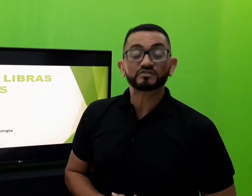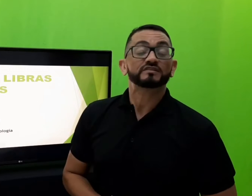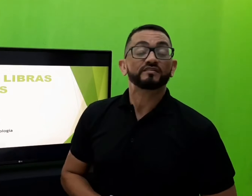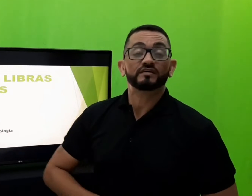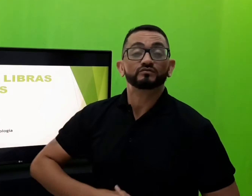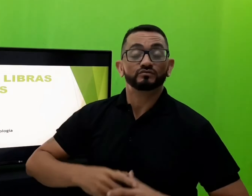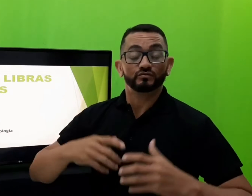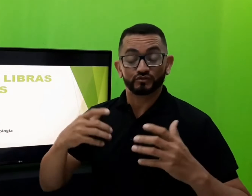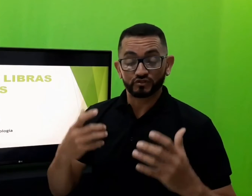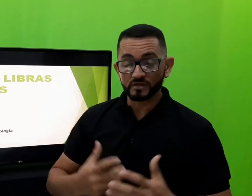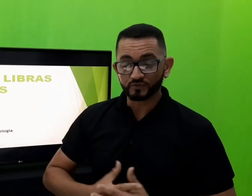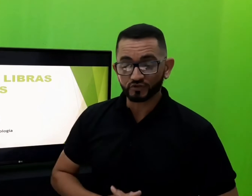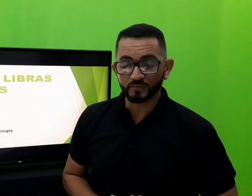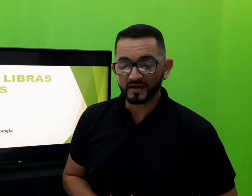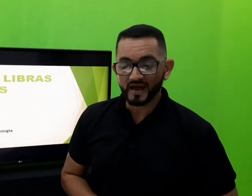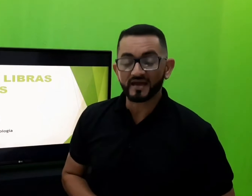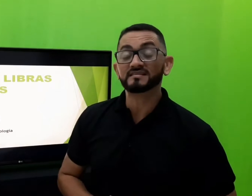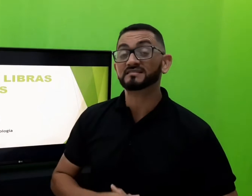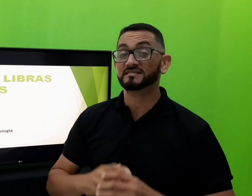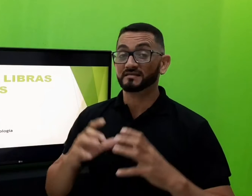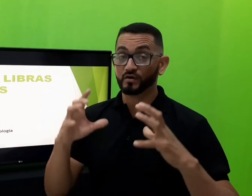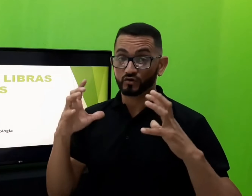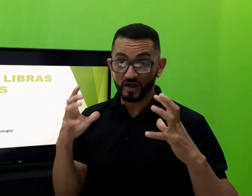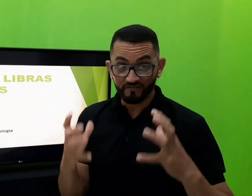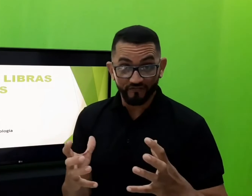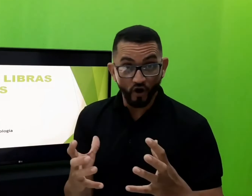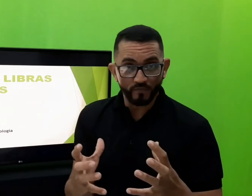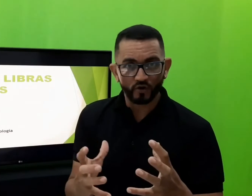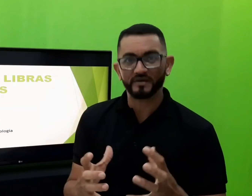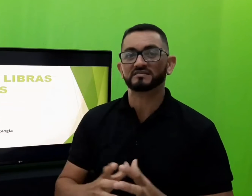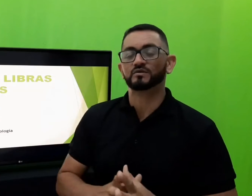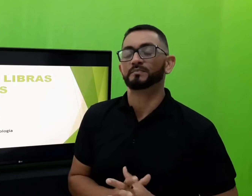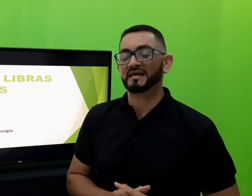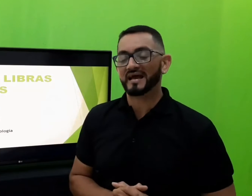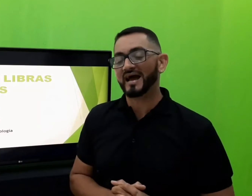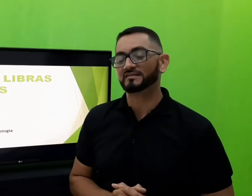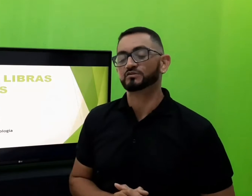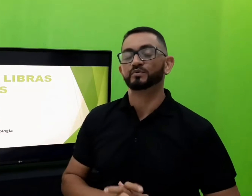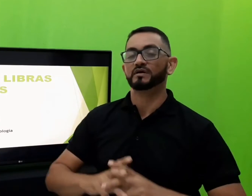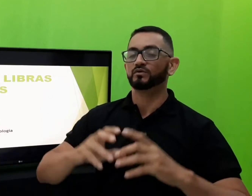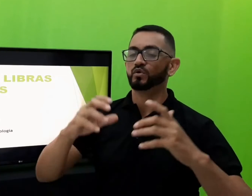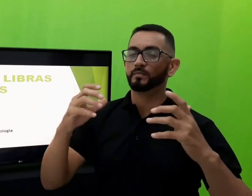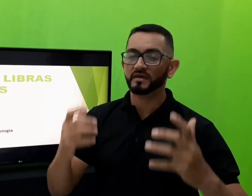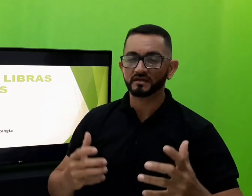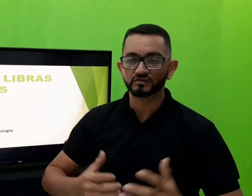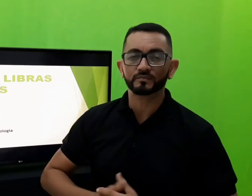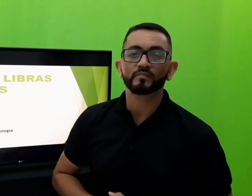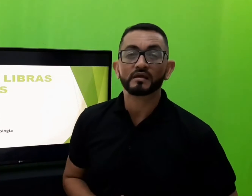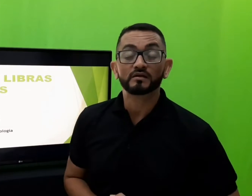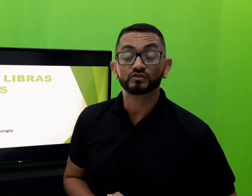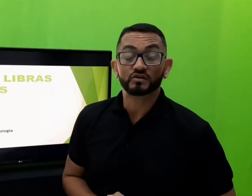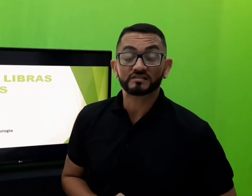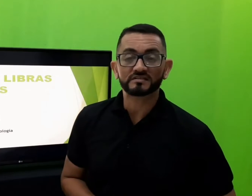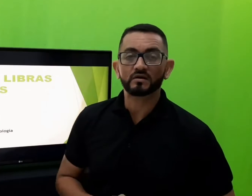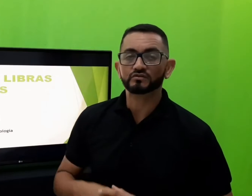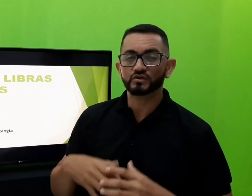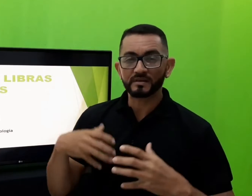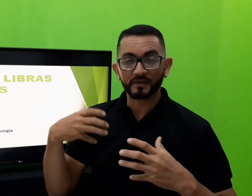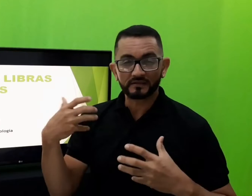estar vendo os tipos de numerais, a forma como eles são aplicados, porque no começo de nossas aulas nós